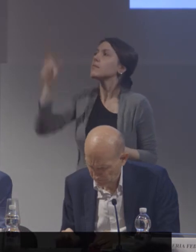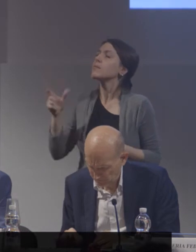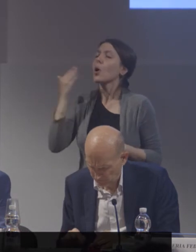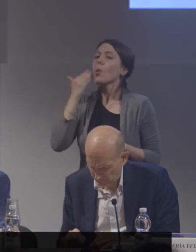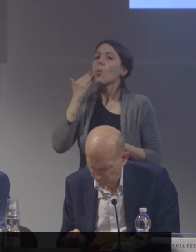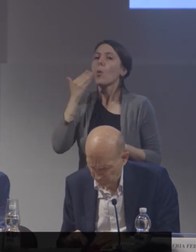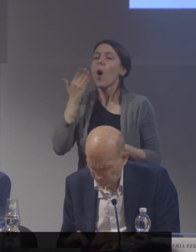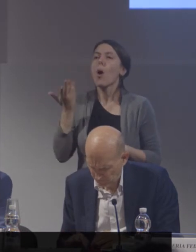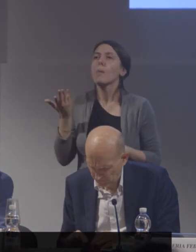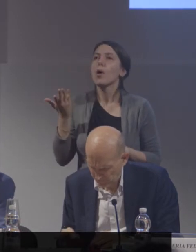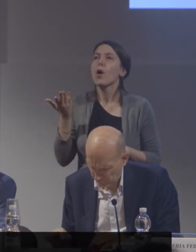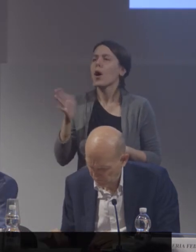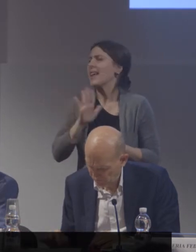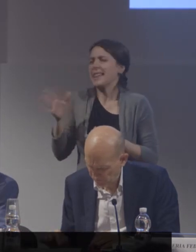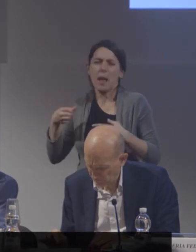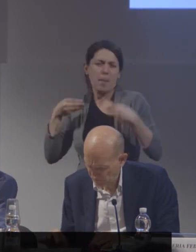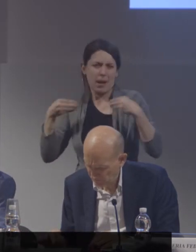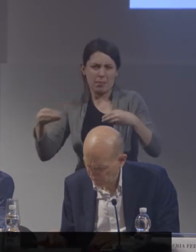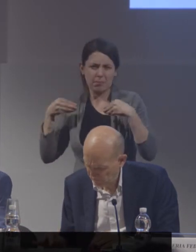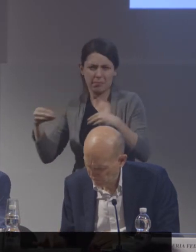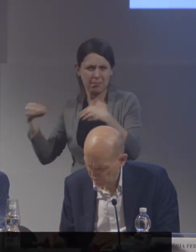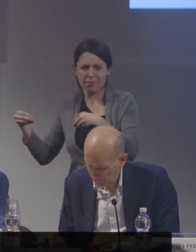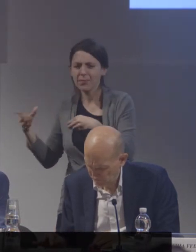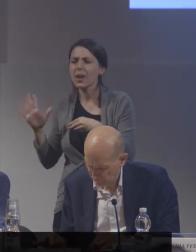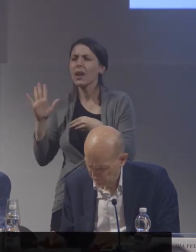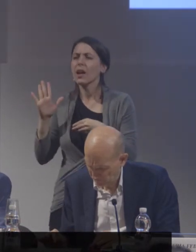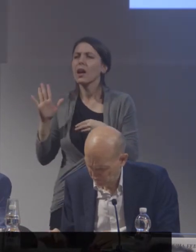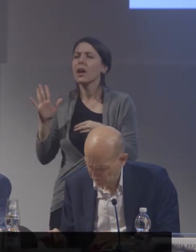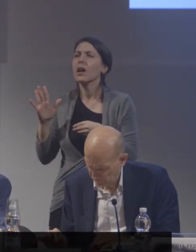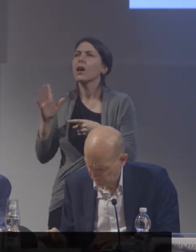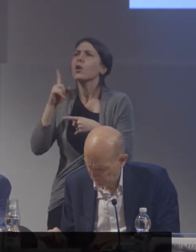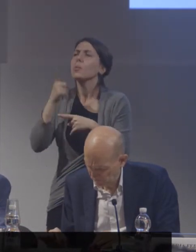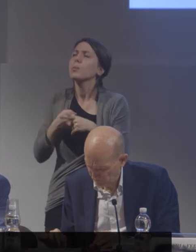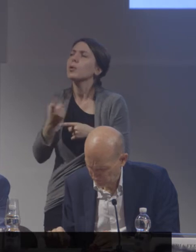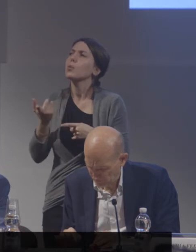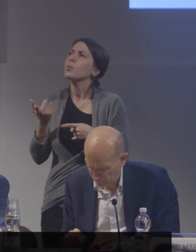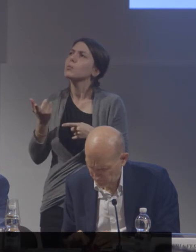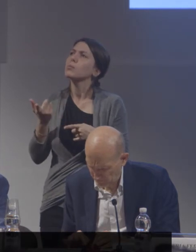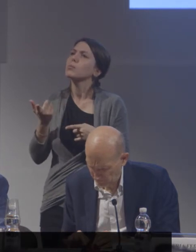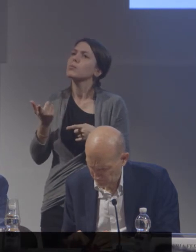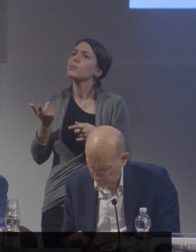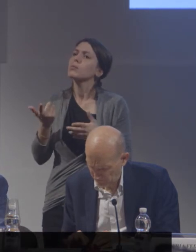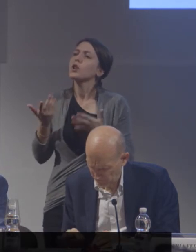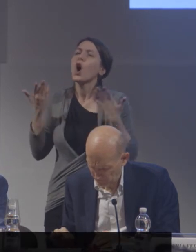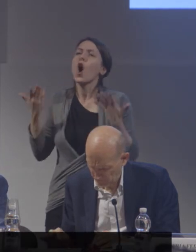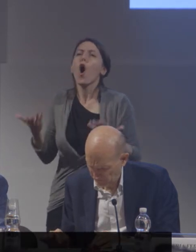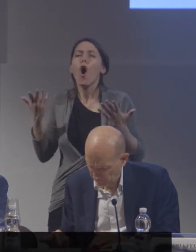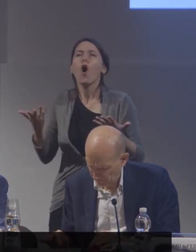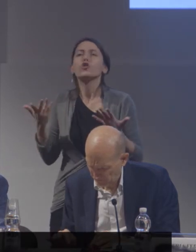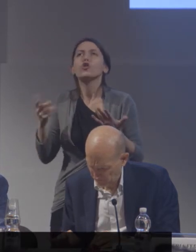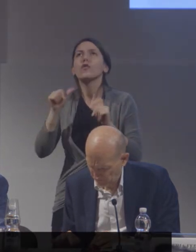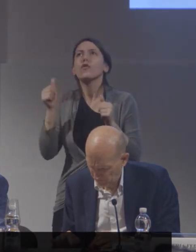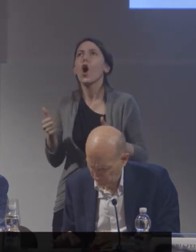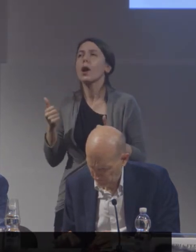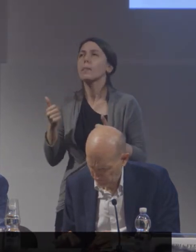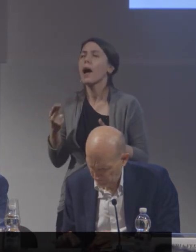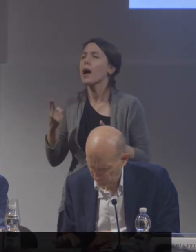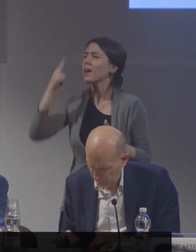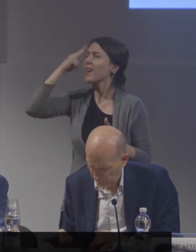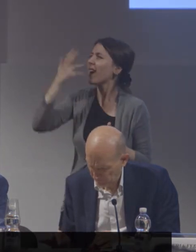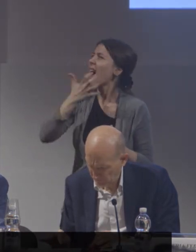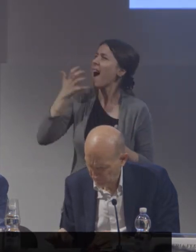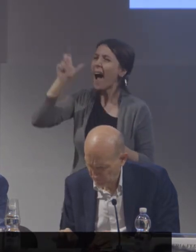ha sempre militato, e questo è il motivo per cui oggi l'eredità di Tullio De